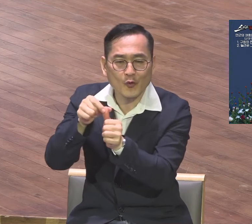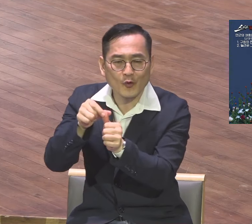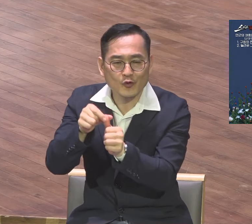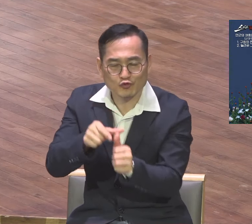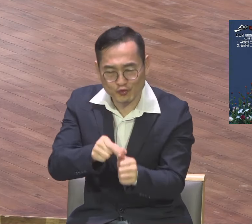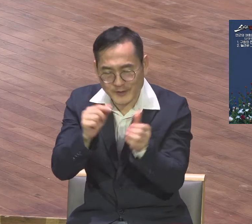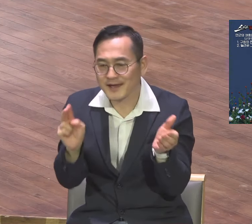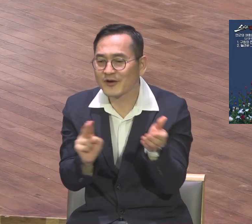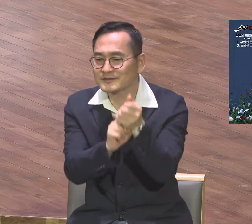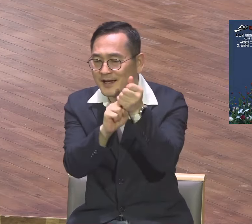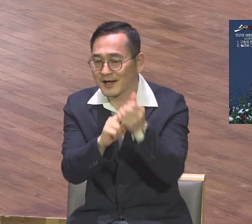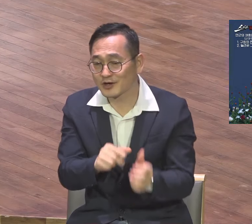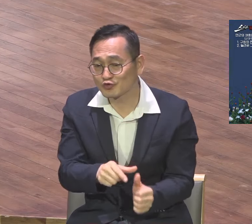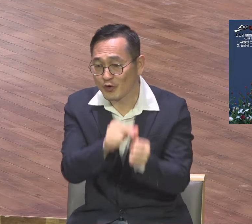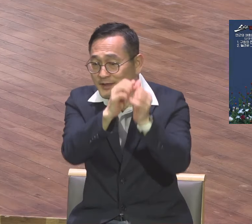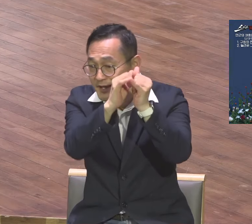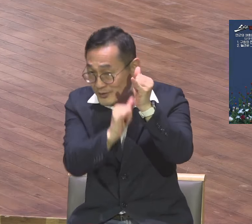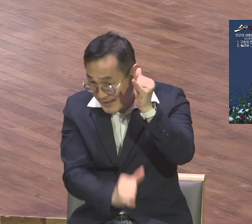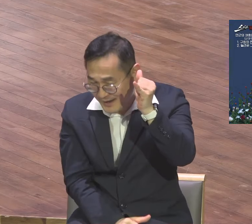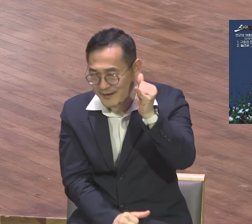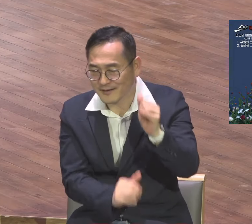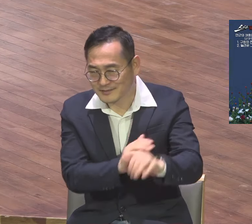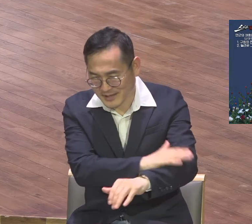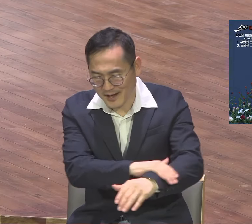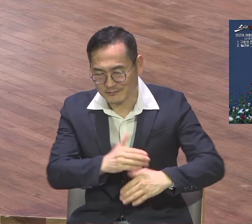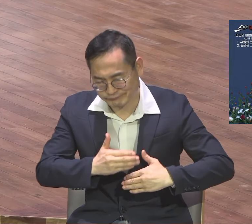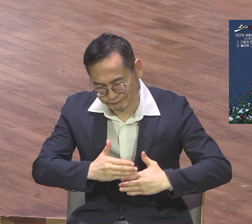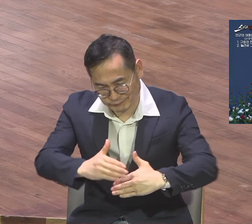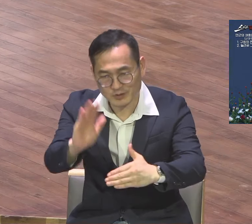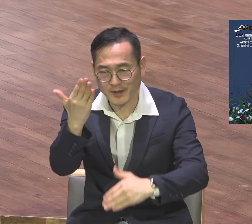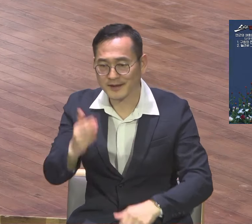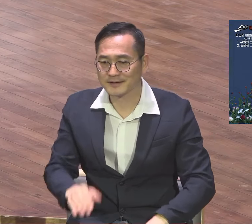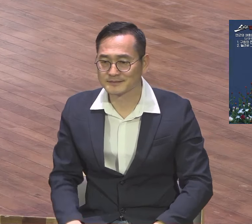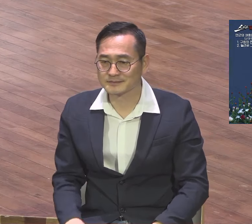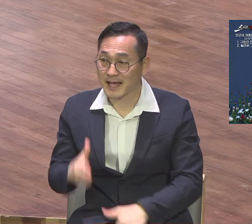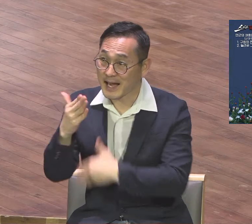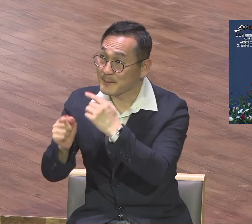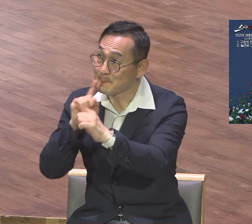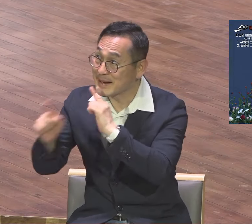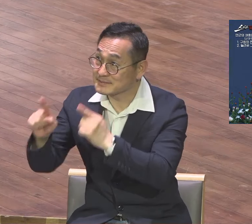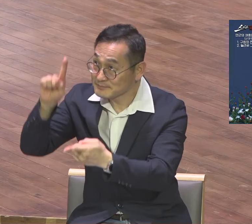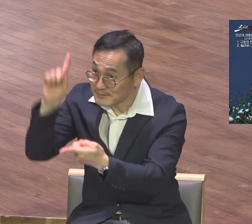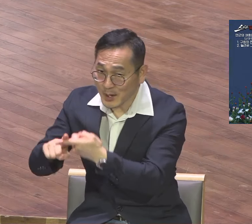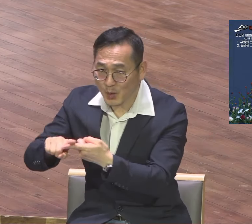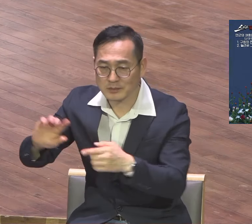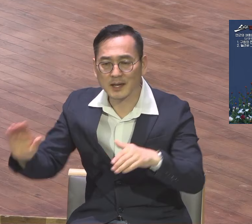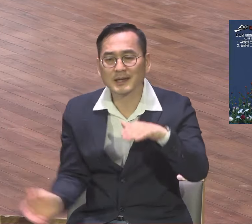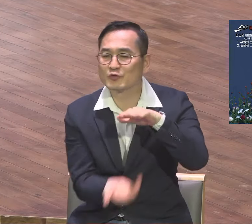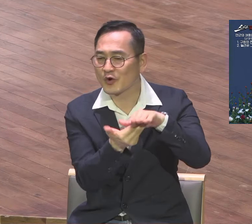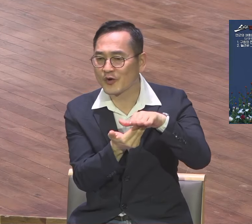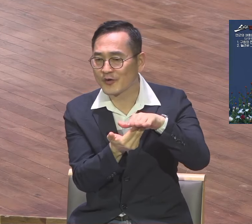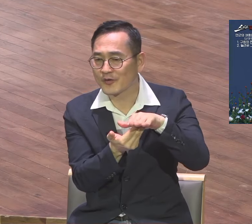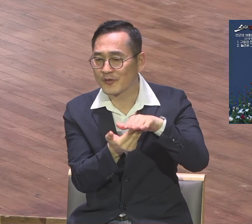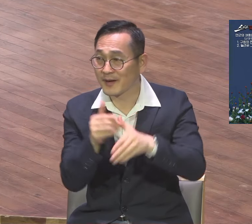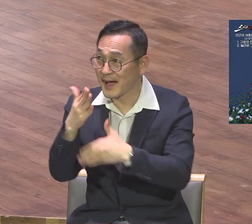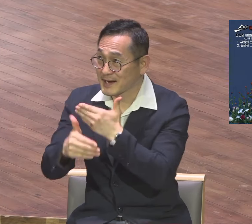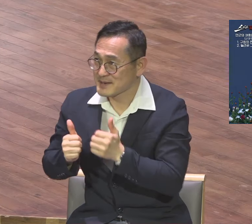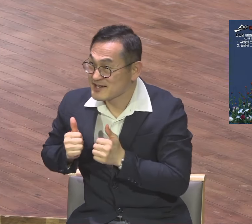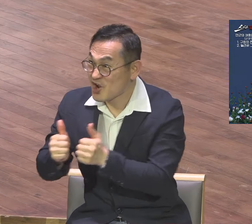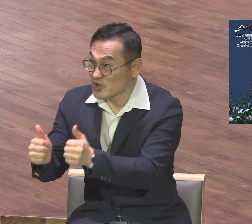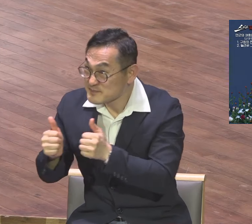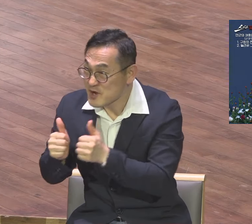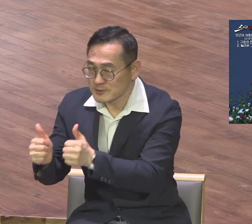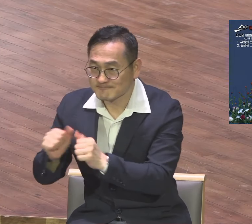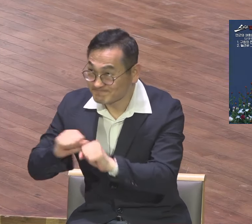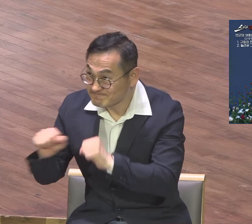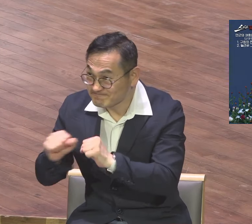있어요. 누가 뭐라고 해도 언약은 반드시 성취됩니다. 하나님의 열심히 이루시기